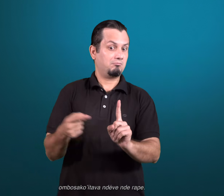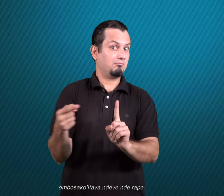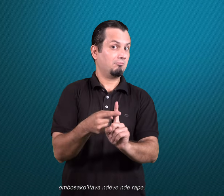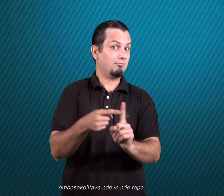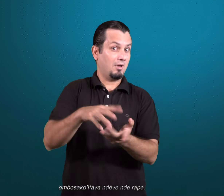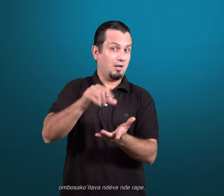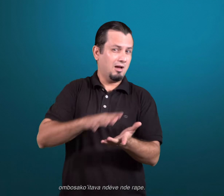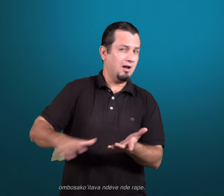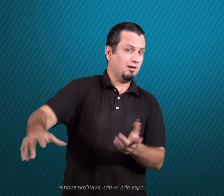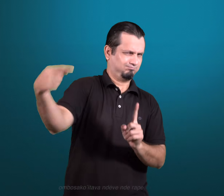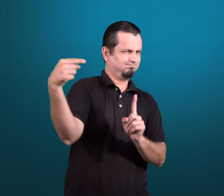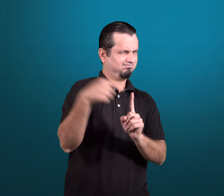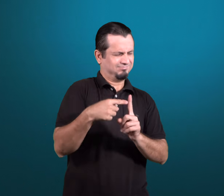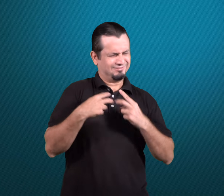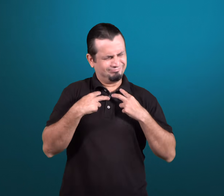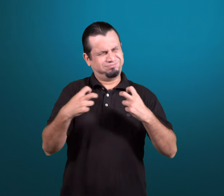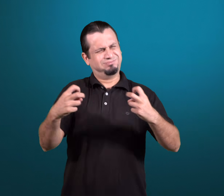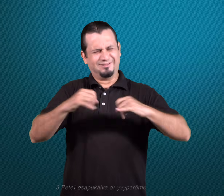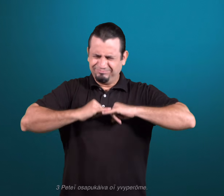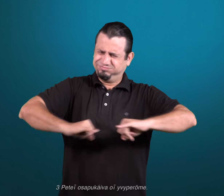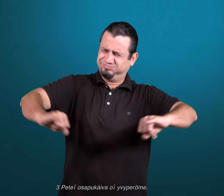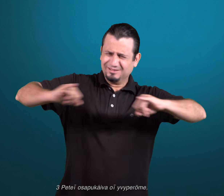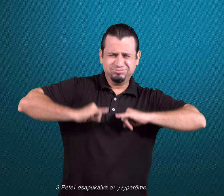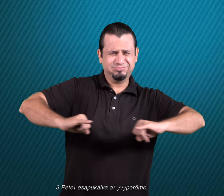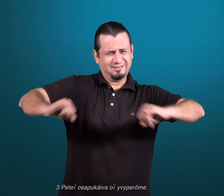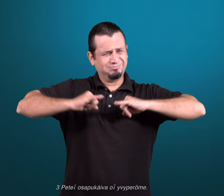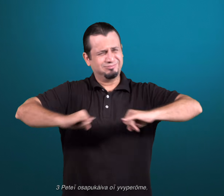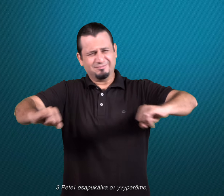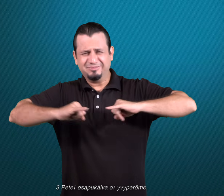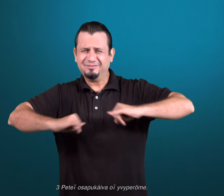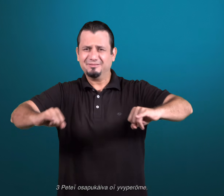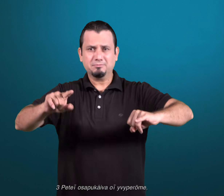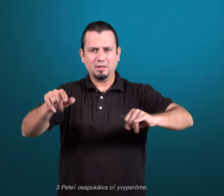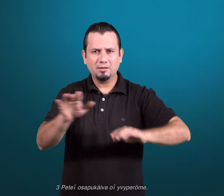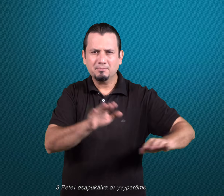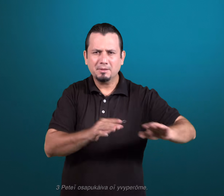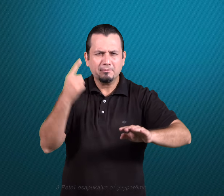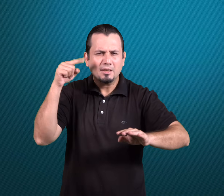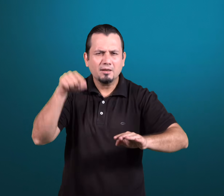Ombosako'íta ndéve nde rape. Peteĩ osapukáiva oĩ yvyperõme.